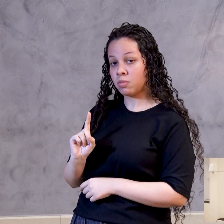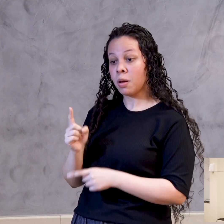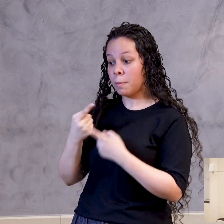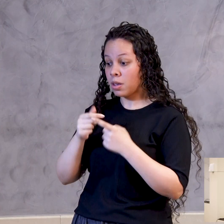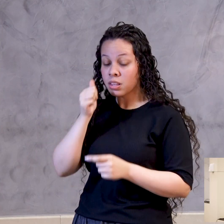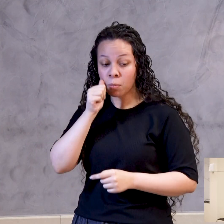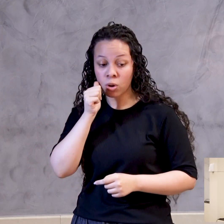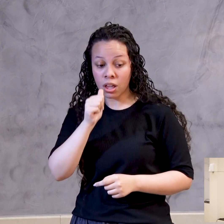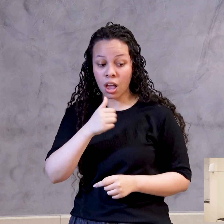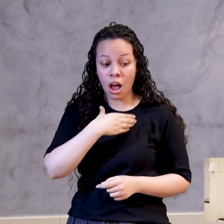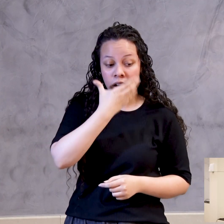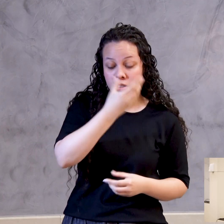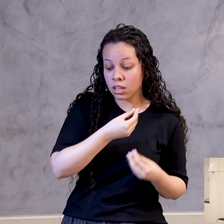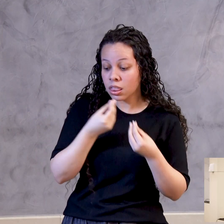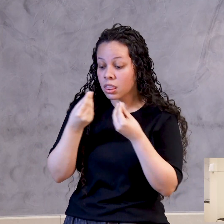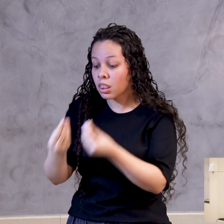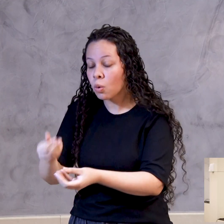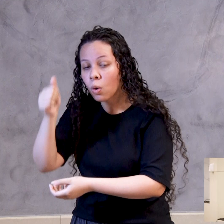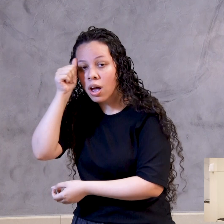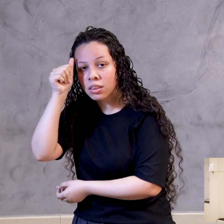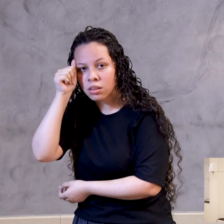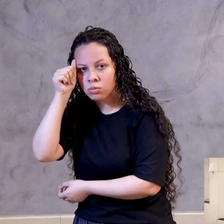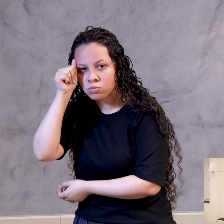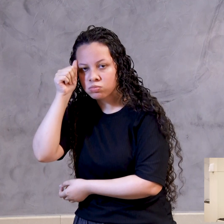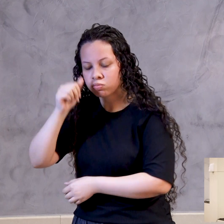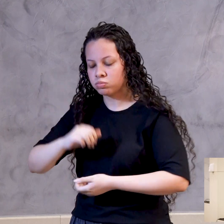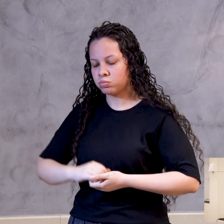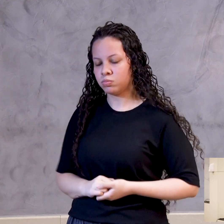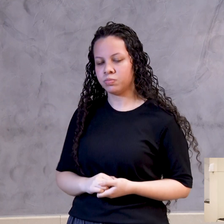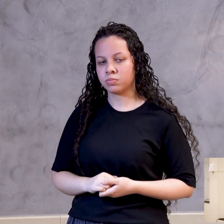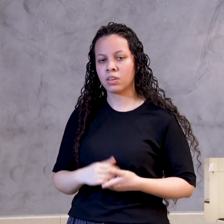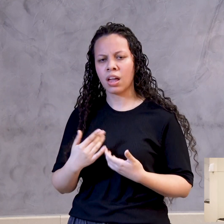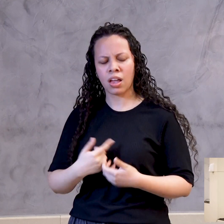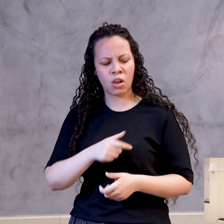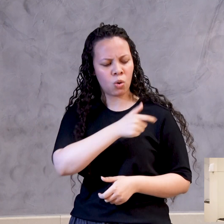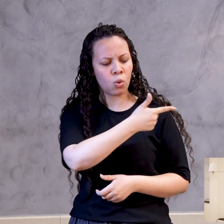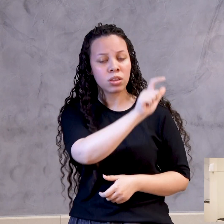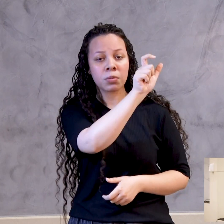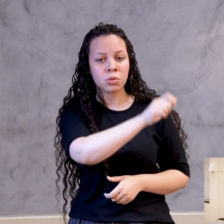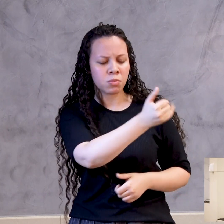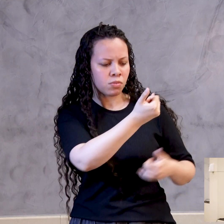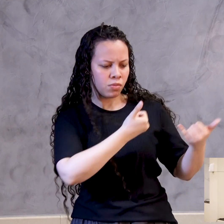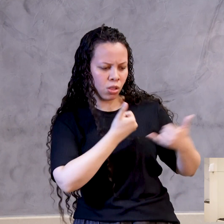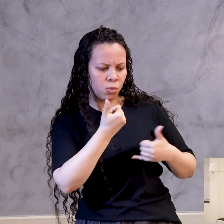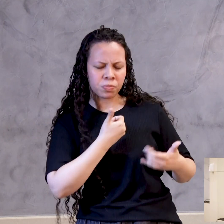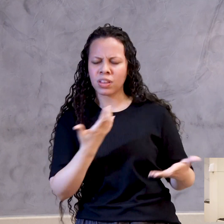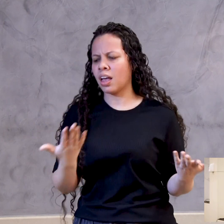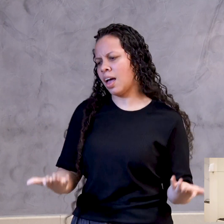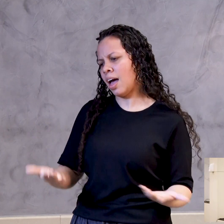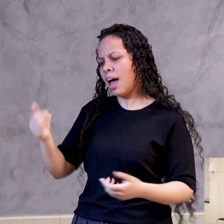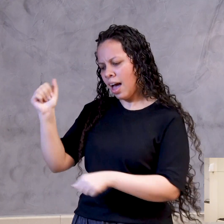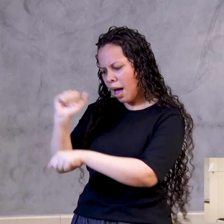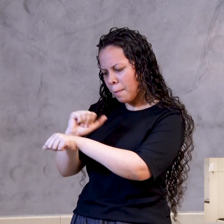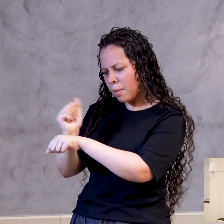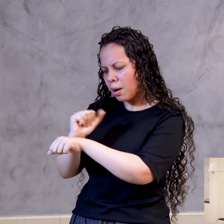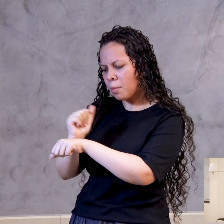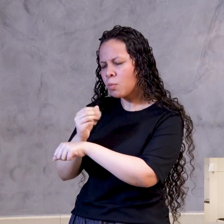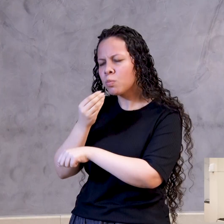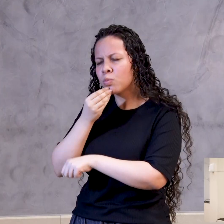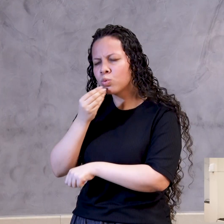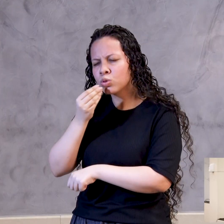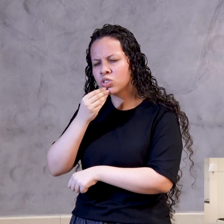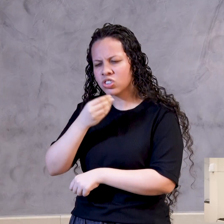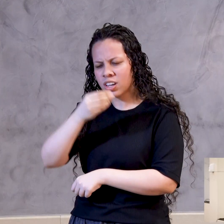deu a Adão e Adão comeu. Depois alguém disse, Abraão, ele poderia ter rejeitado o que